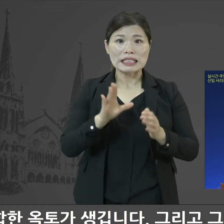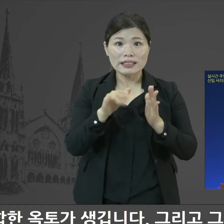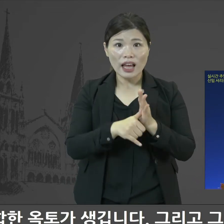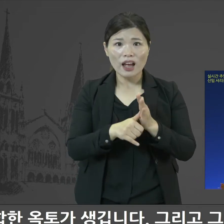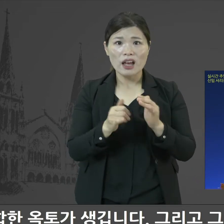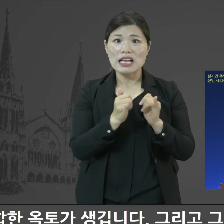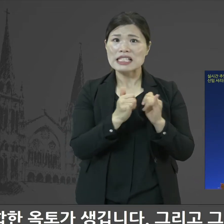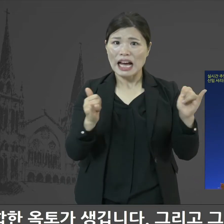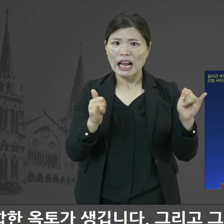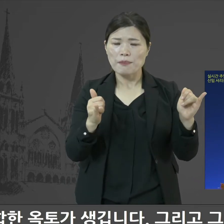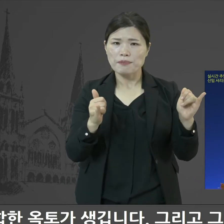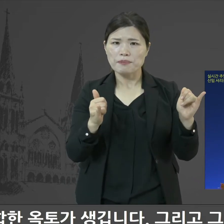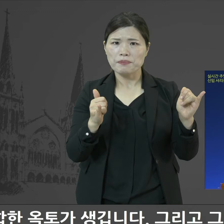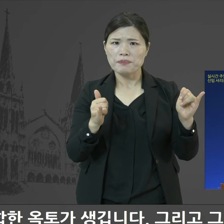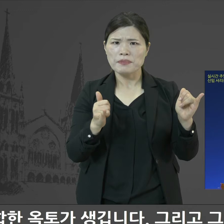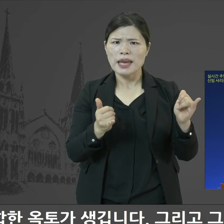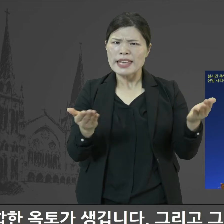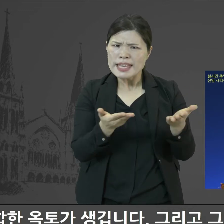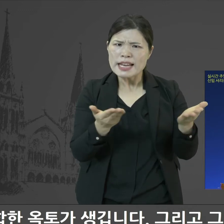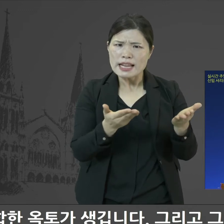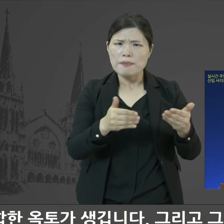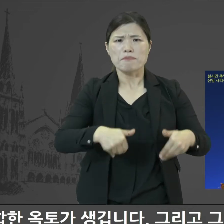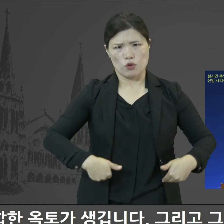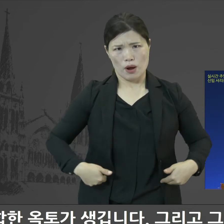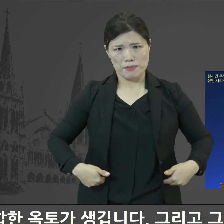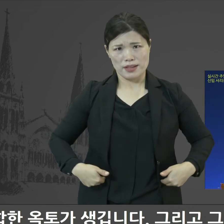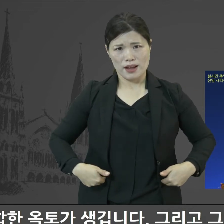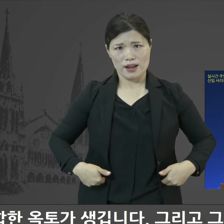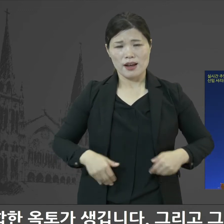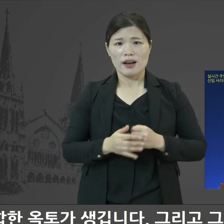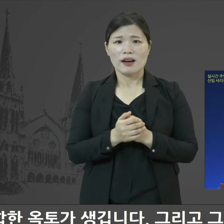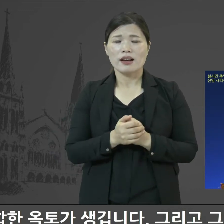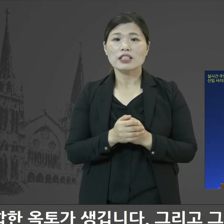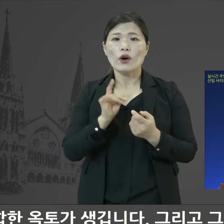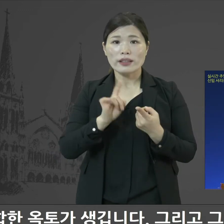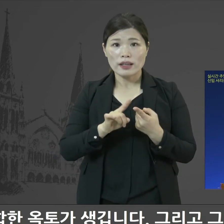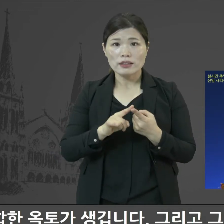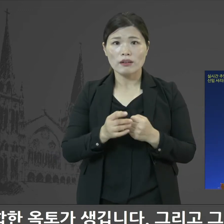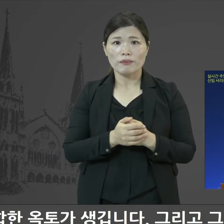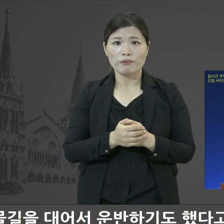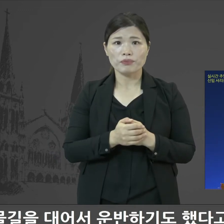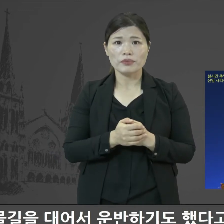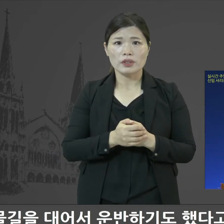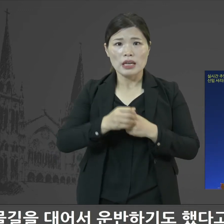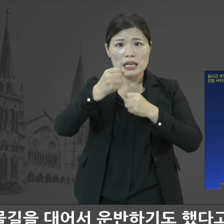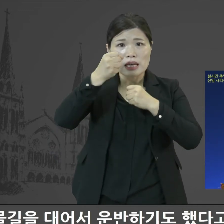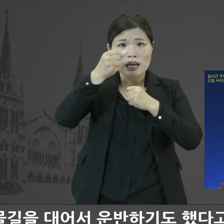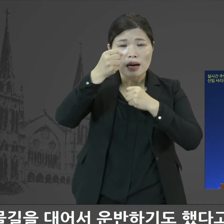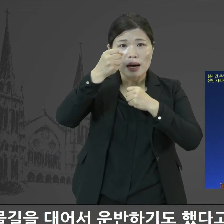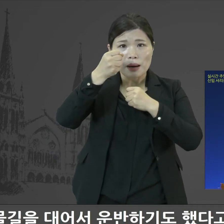노동력이 필요하겠죠. 오늘 본문에 보니까 그 사람의 노동력을 어떻게 표현하냐면 발로 물대기